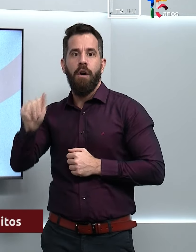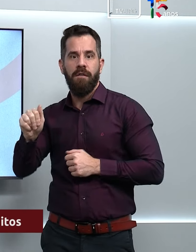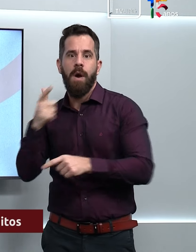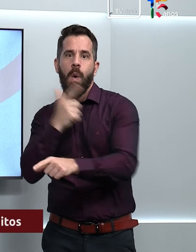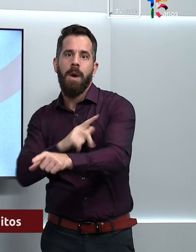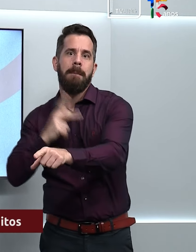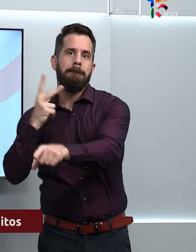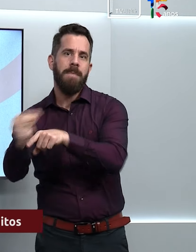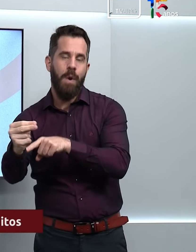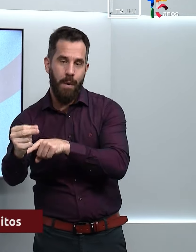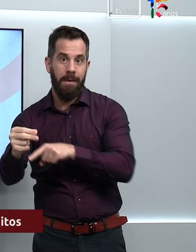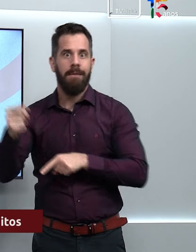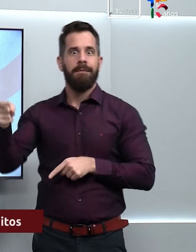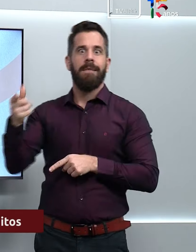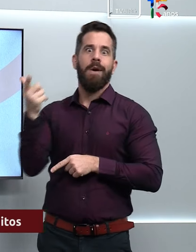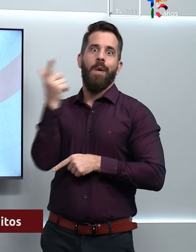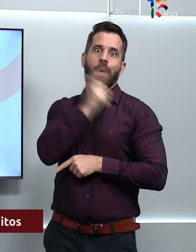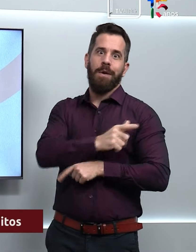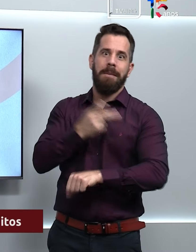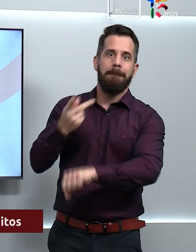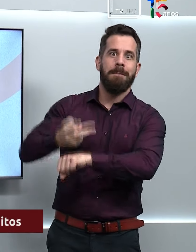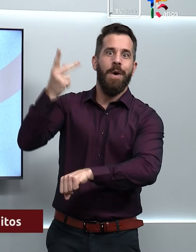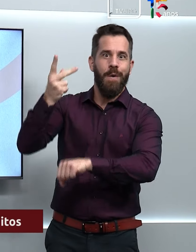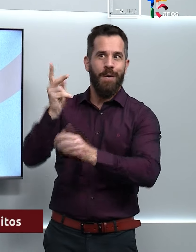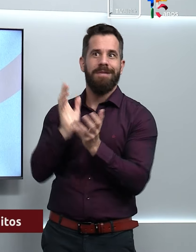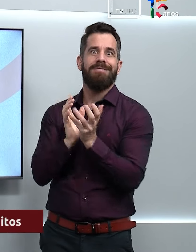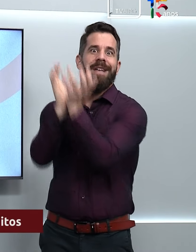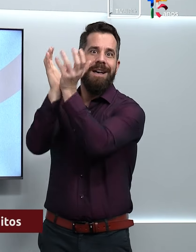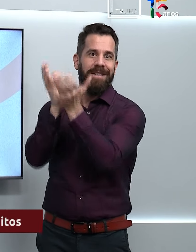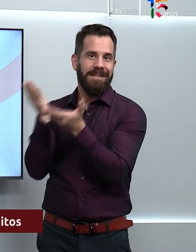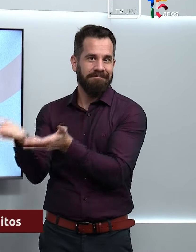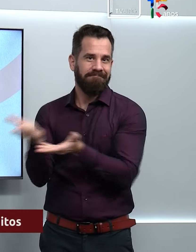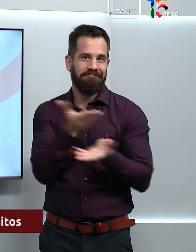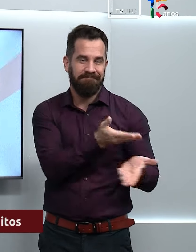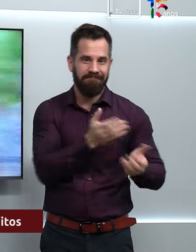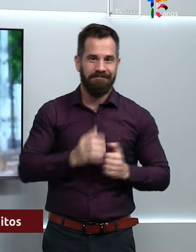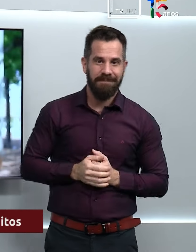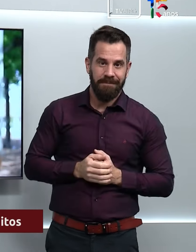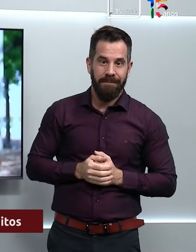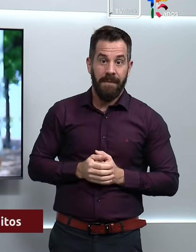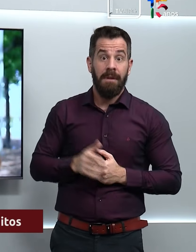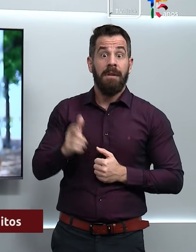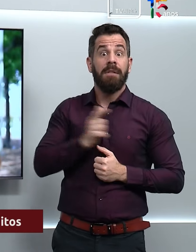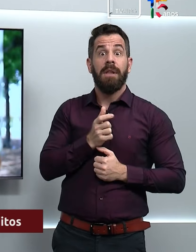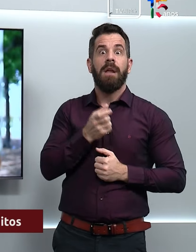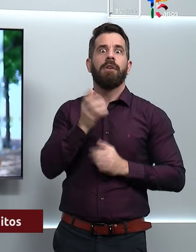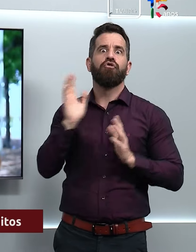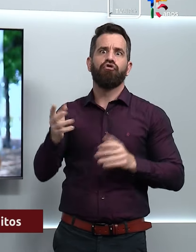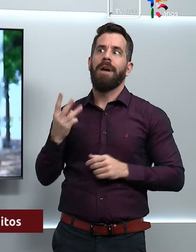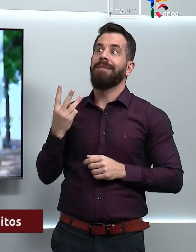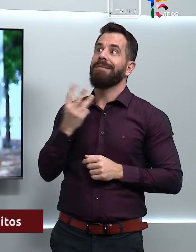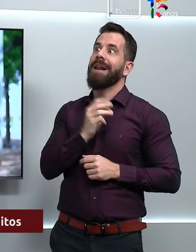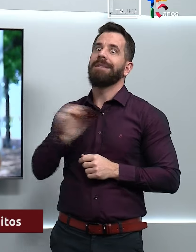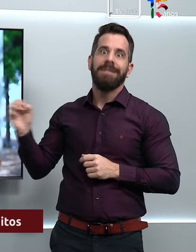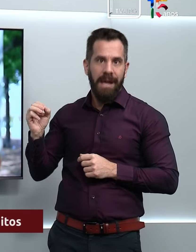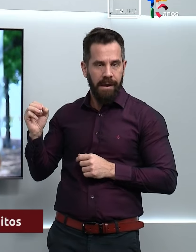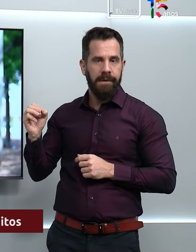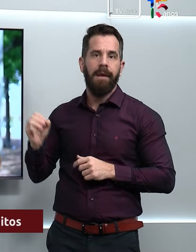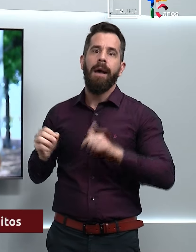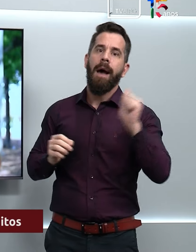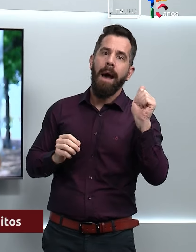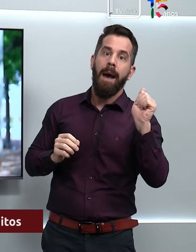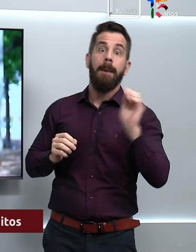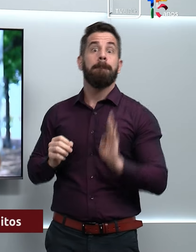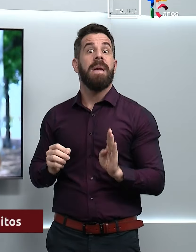sagrando-se campeão e a taça das favelas em 2024 teve mais de 300 partidas entre as séries A e